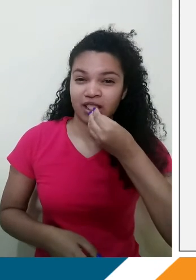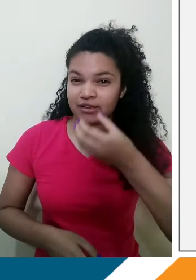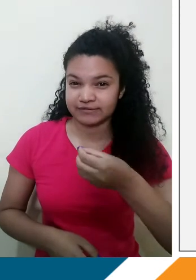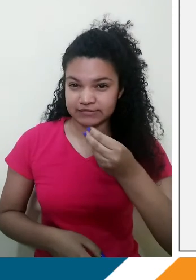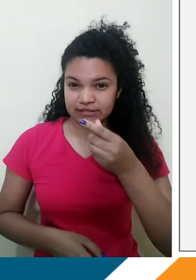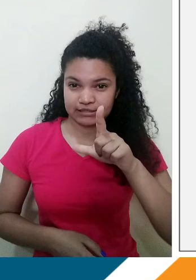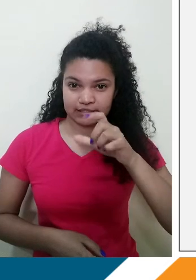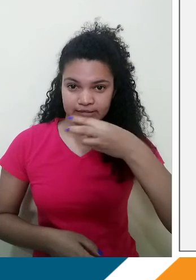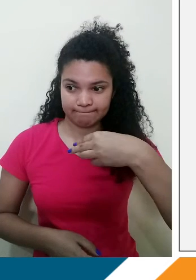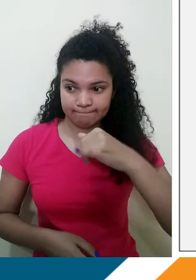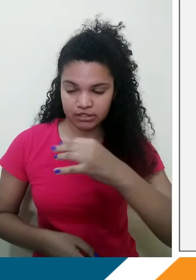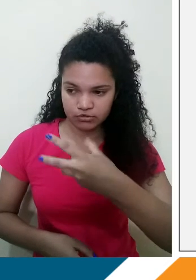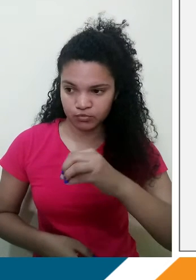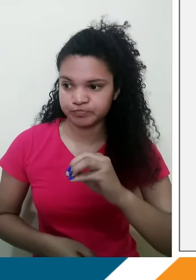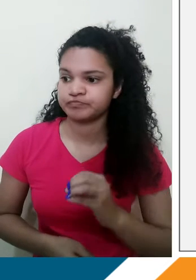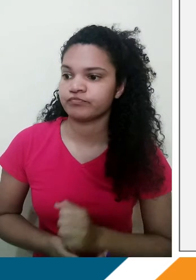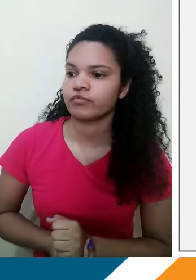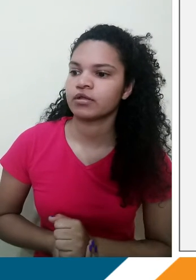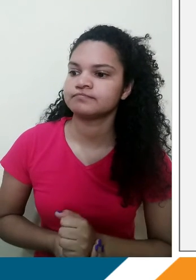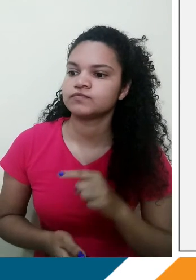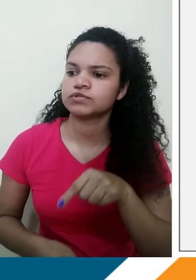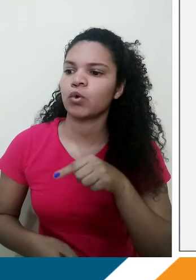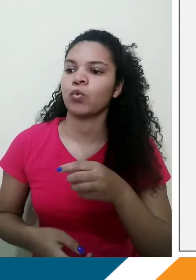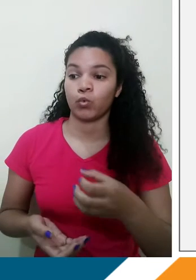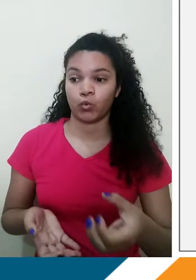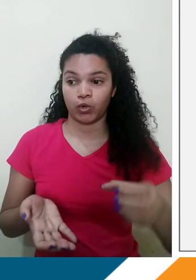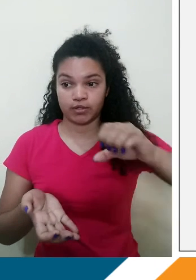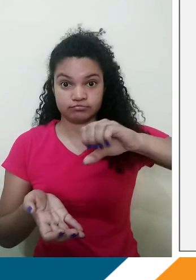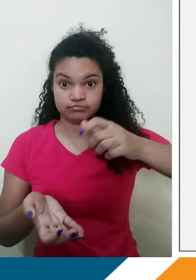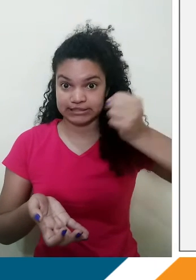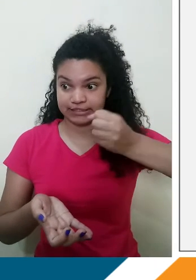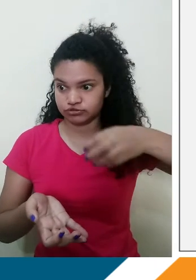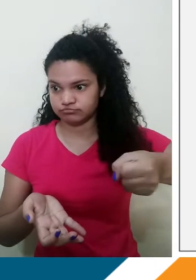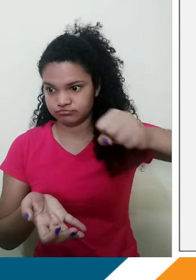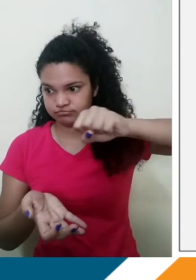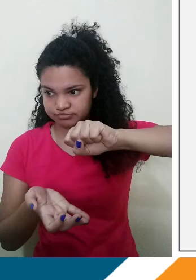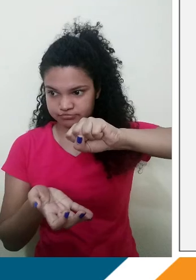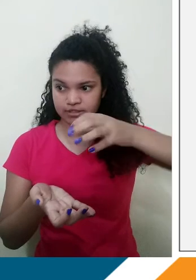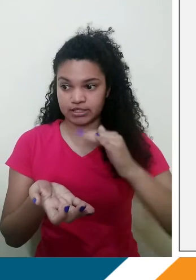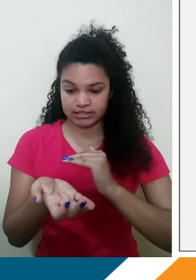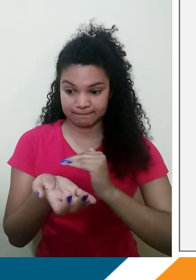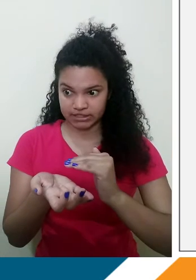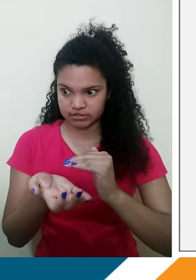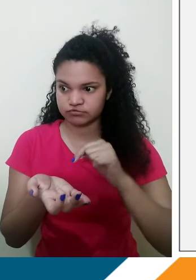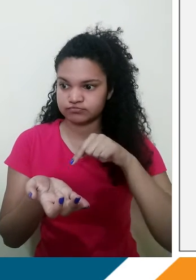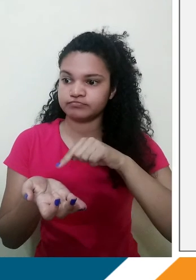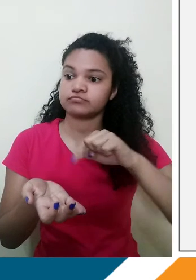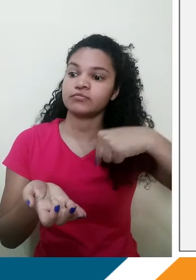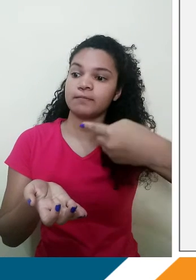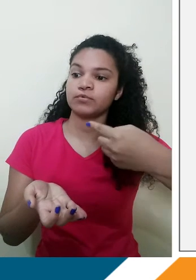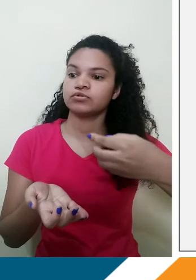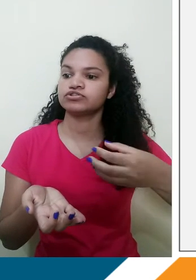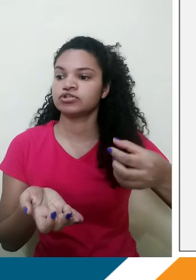de pH do suco de limão, a composição biomolecular do leite e os resultados que os alunos observariam na